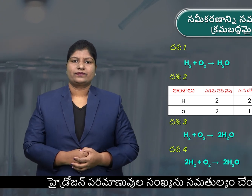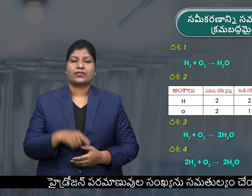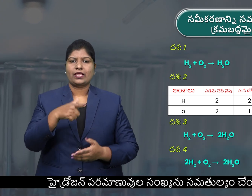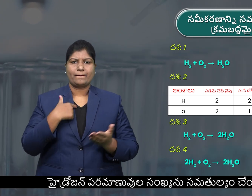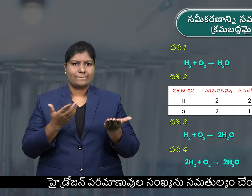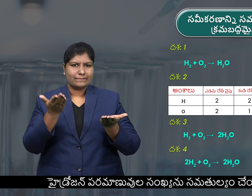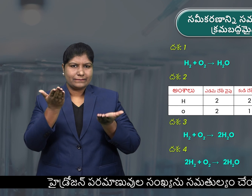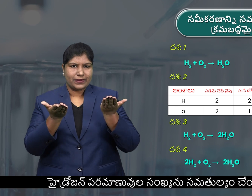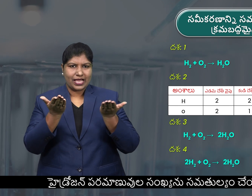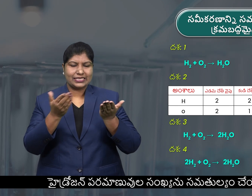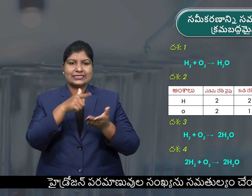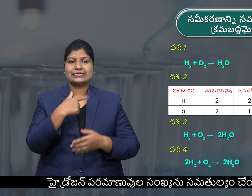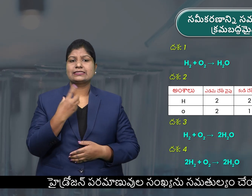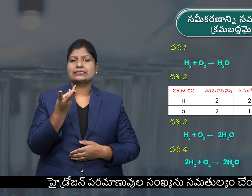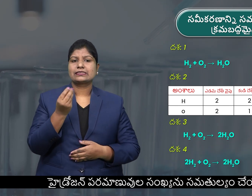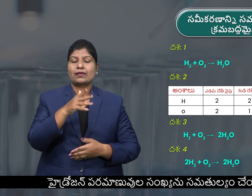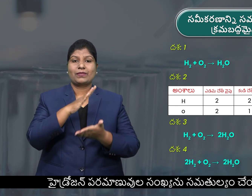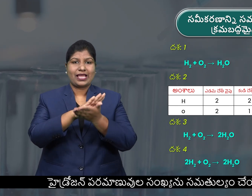హైడ్రోజన్ పరమాణువుల సంఖ్యను సమతుల్యం చేయడానికి